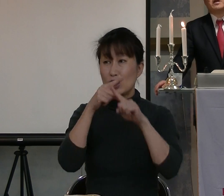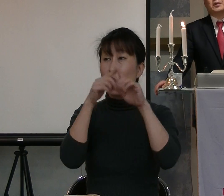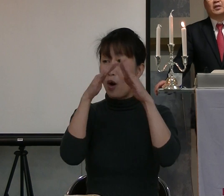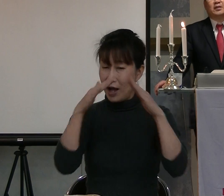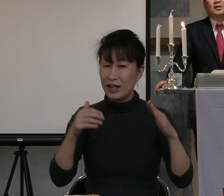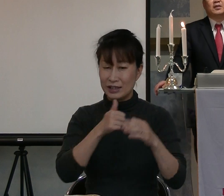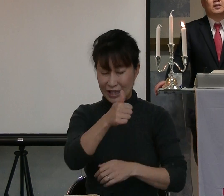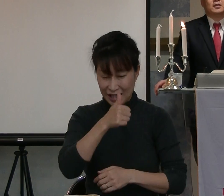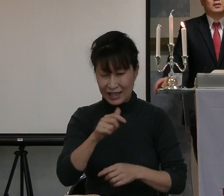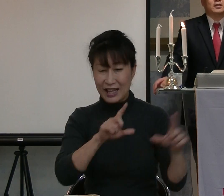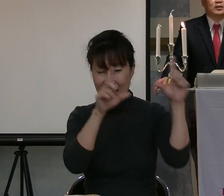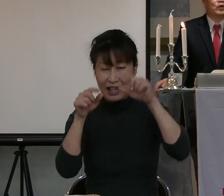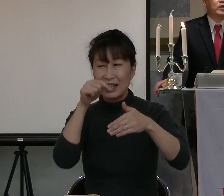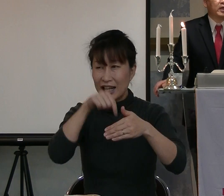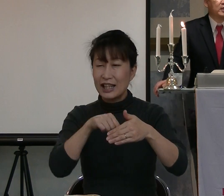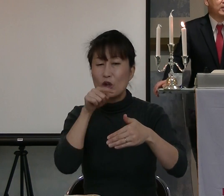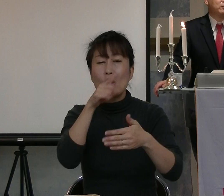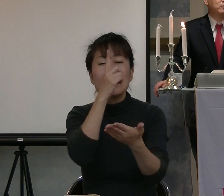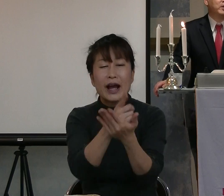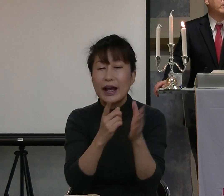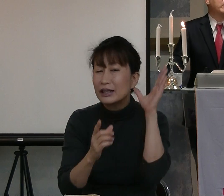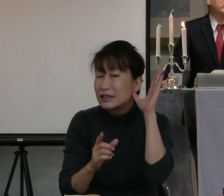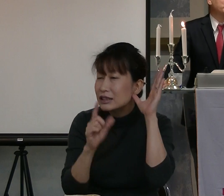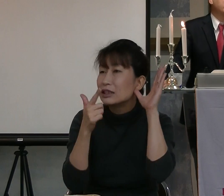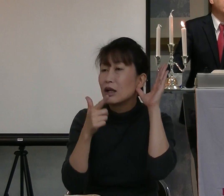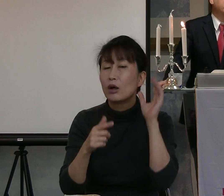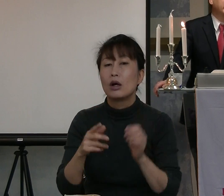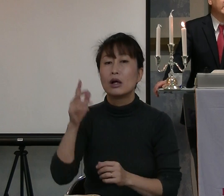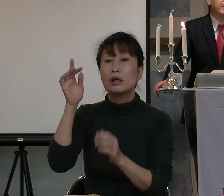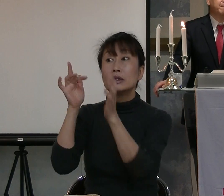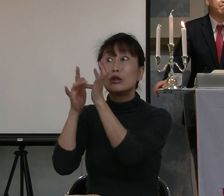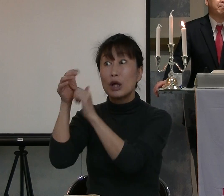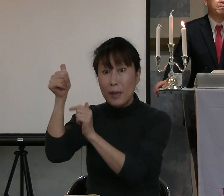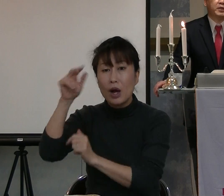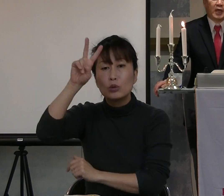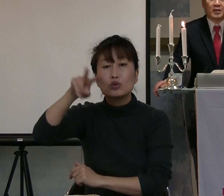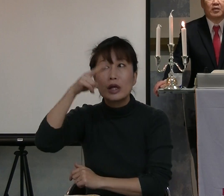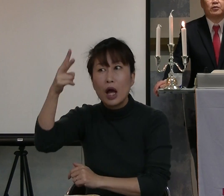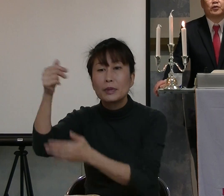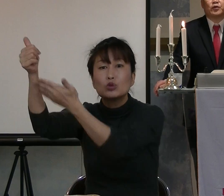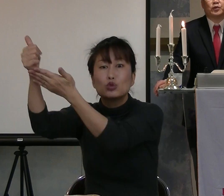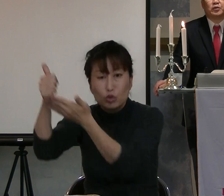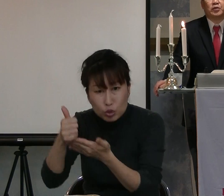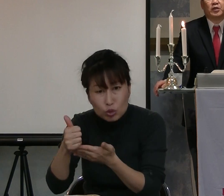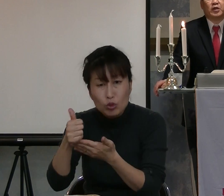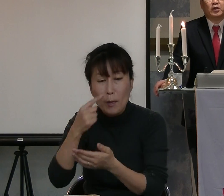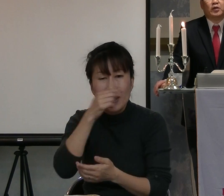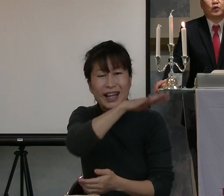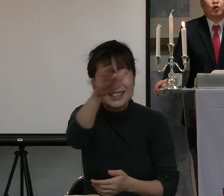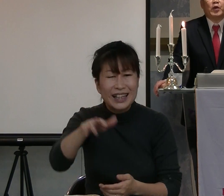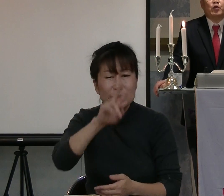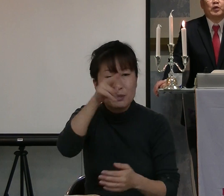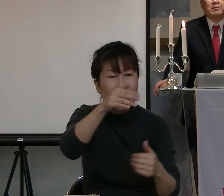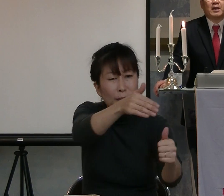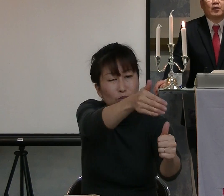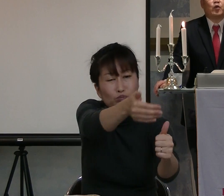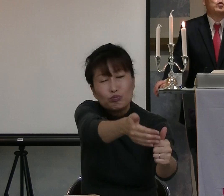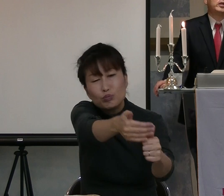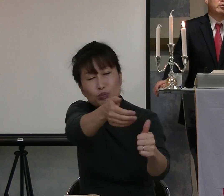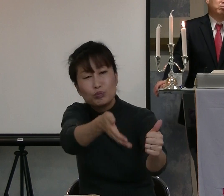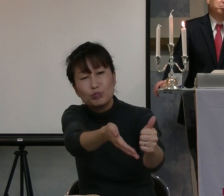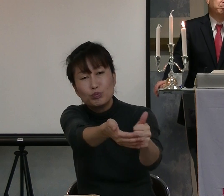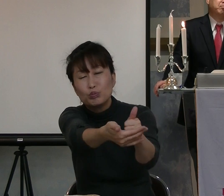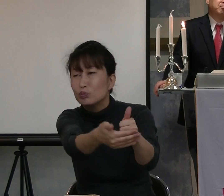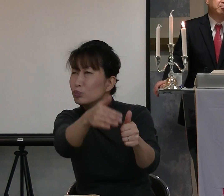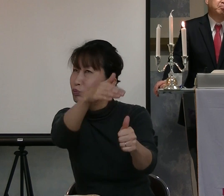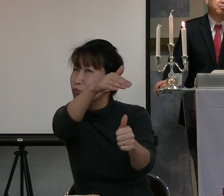再び世にいらっしゃる、我々を迎えにいらっしゃるというこの恵みがまだ残